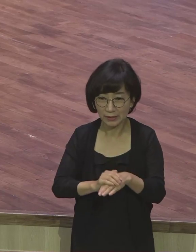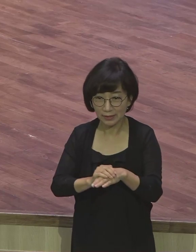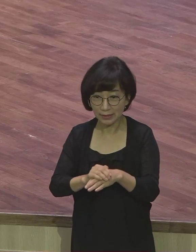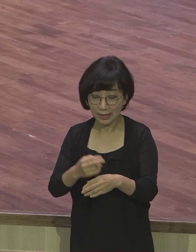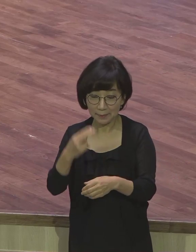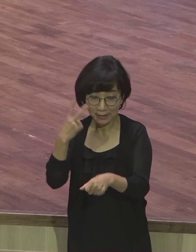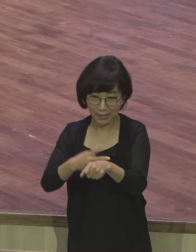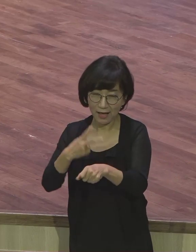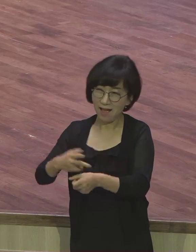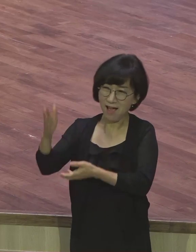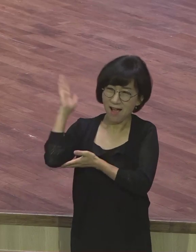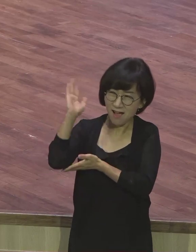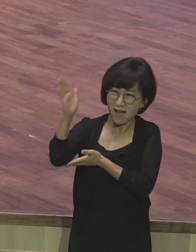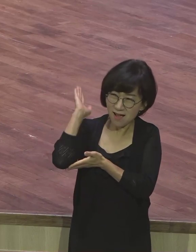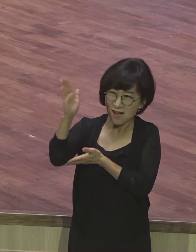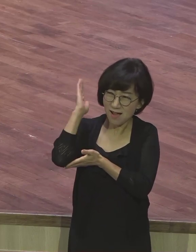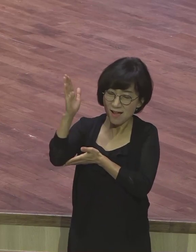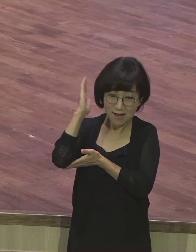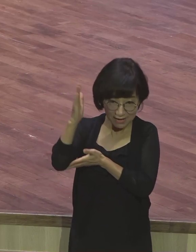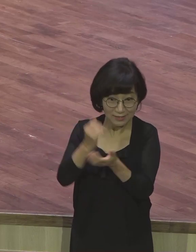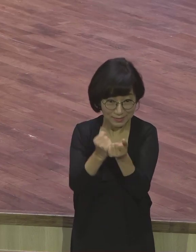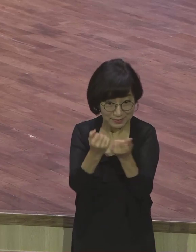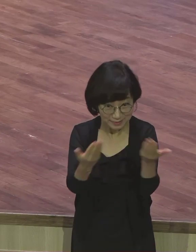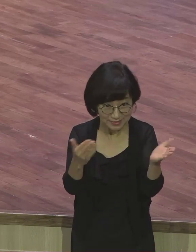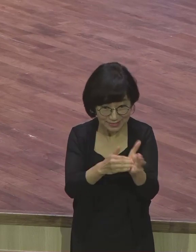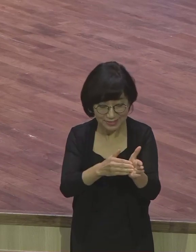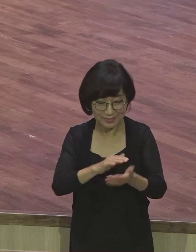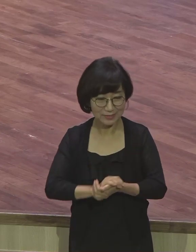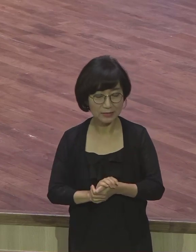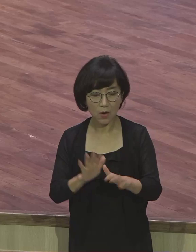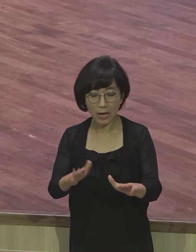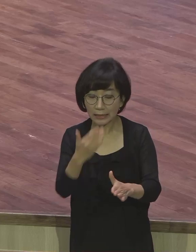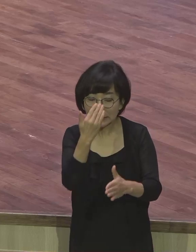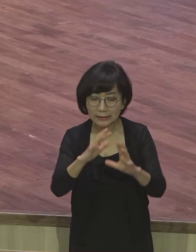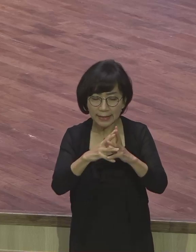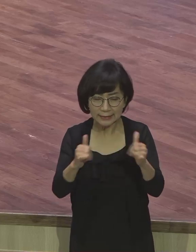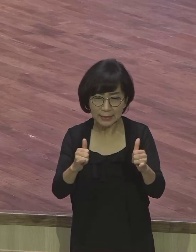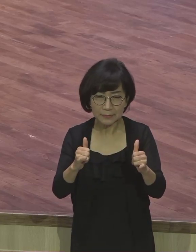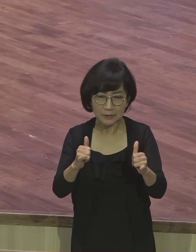바울이 그렇게 강조했습니다. 이스라엘 백성들이